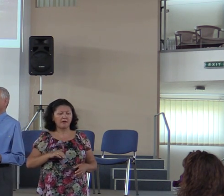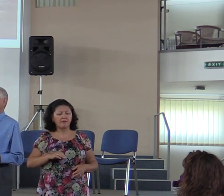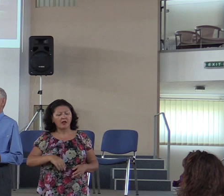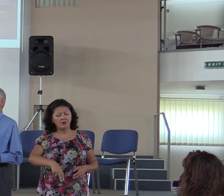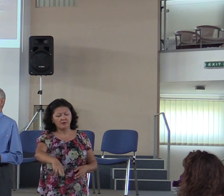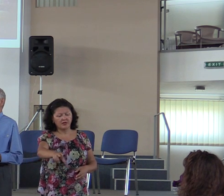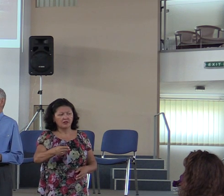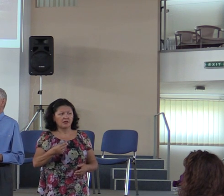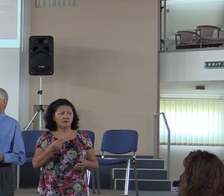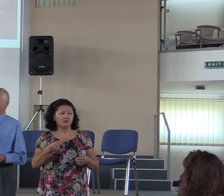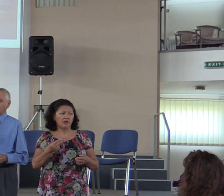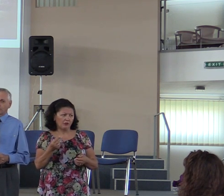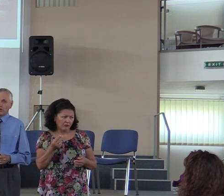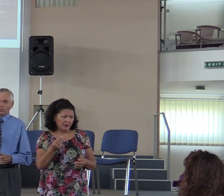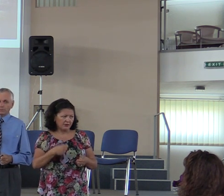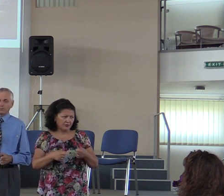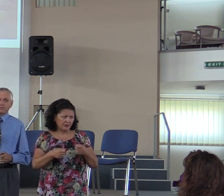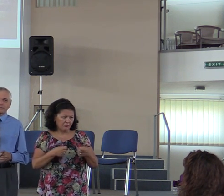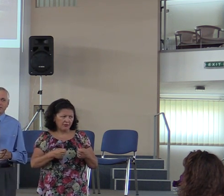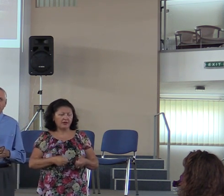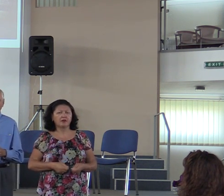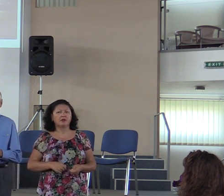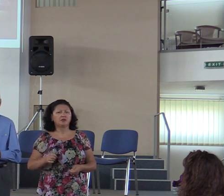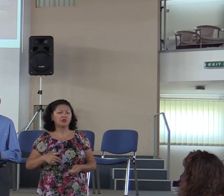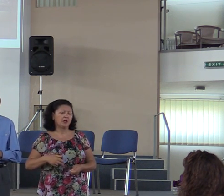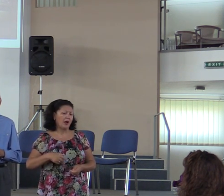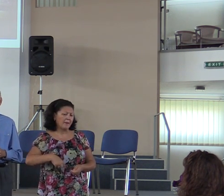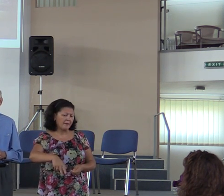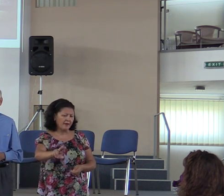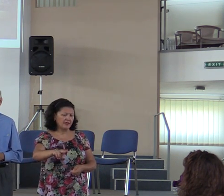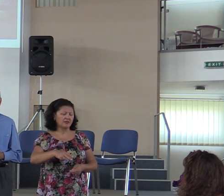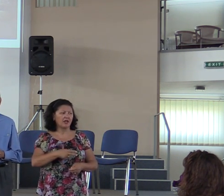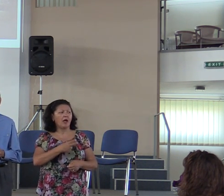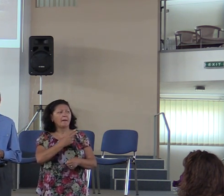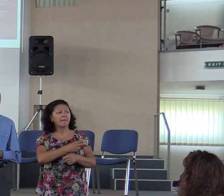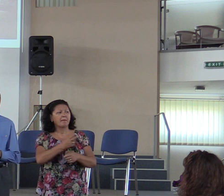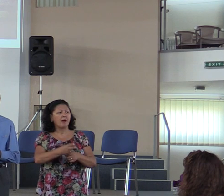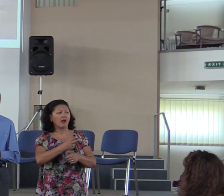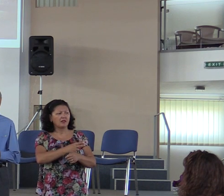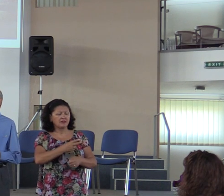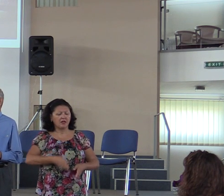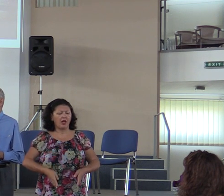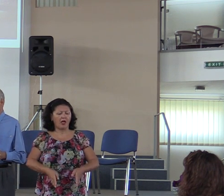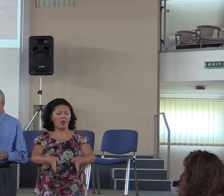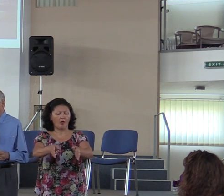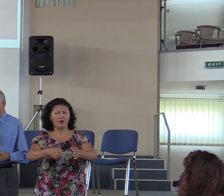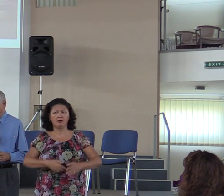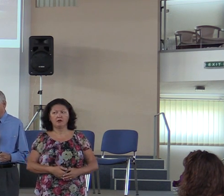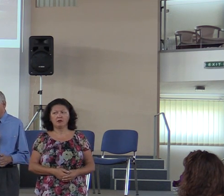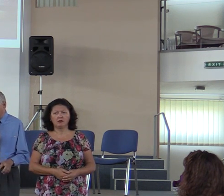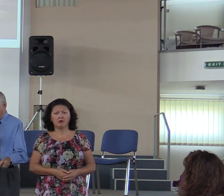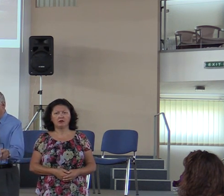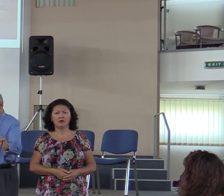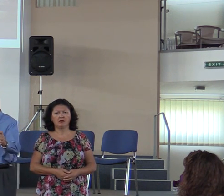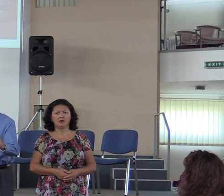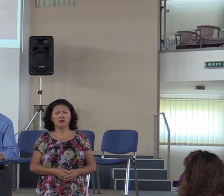They had gone to the shopping mall. Și au mers prin magazin, prin hall-ul magazinului.